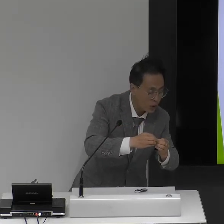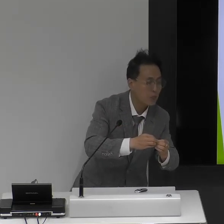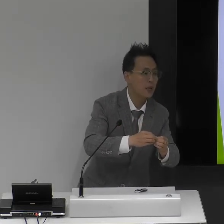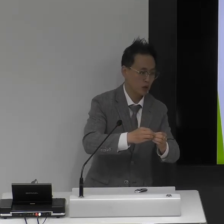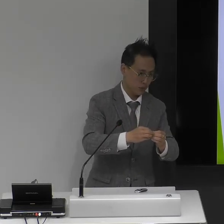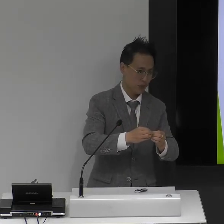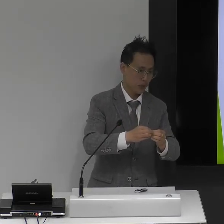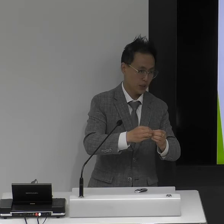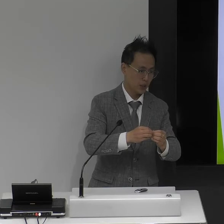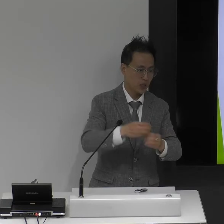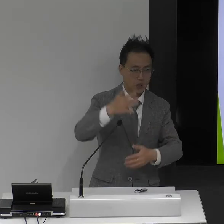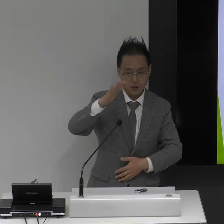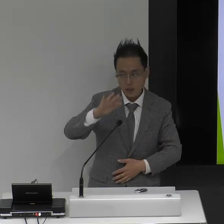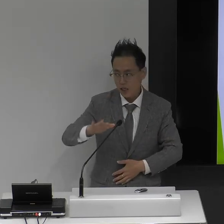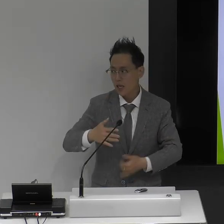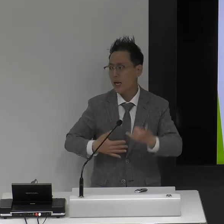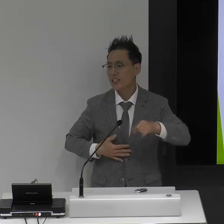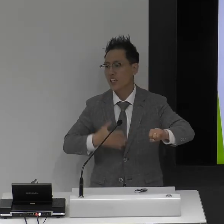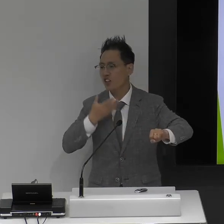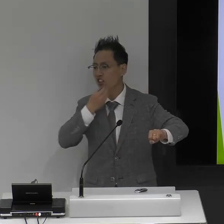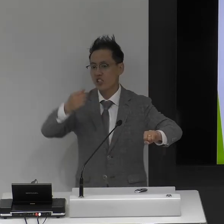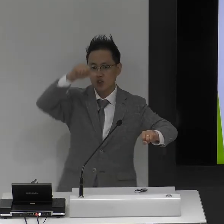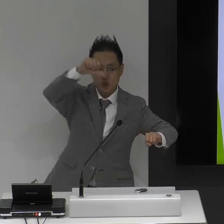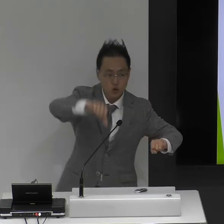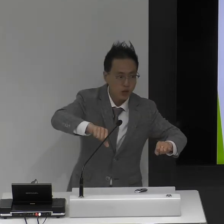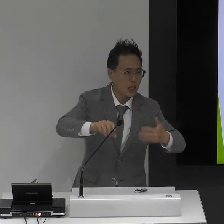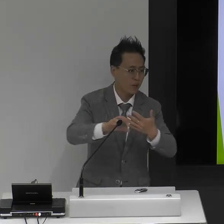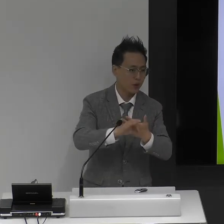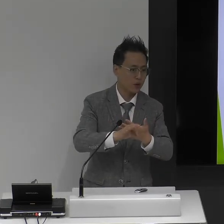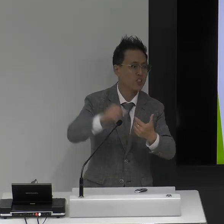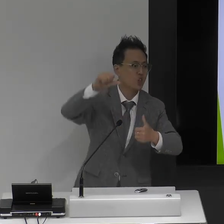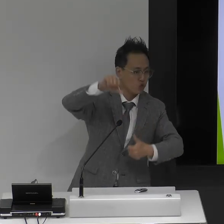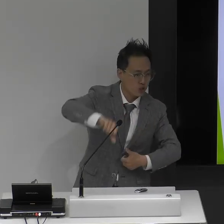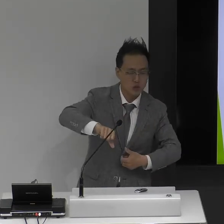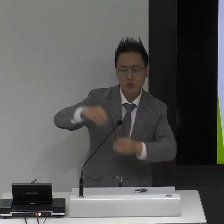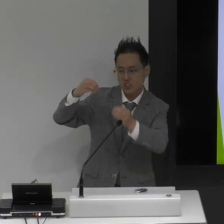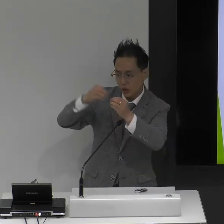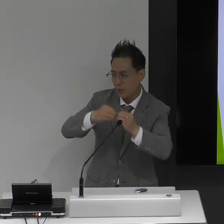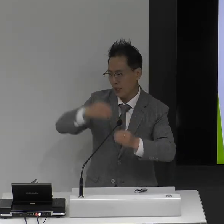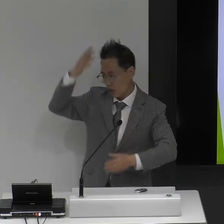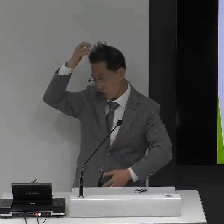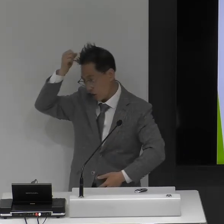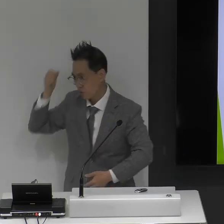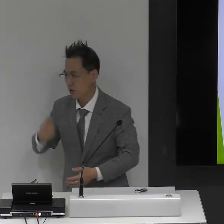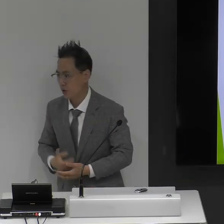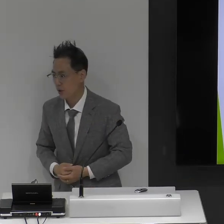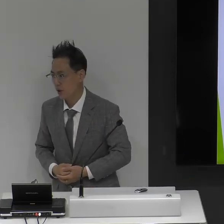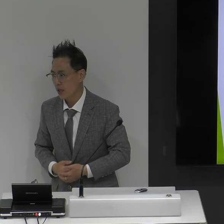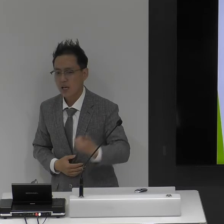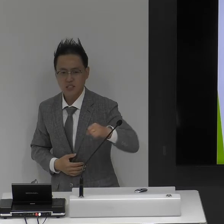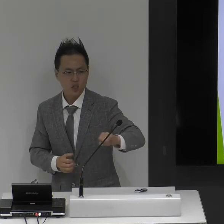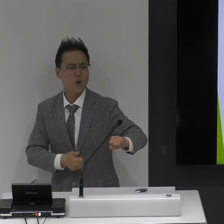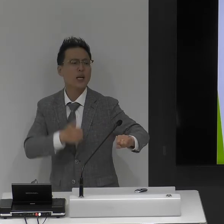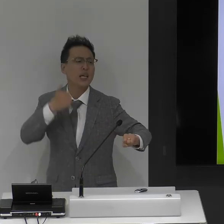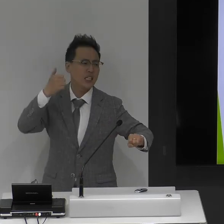임할 것입니다. 그러나 자녀들을 저주한다면 그 저주 역시도 그대로 임한다는 기억하십시오. 자녀가 화나게